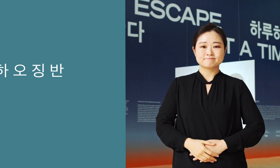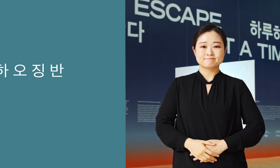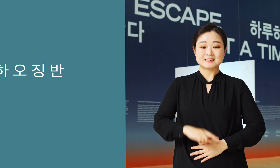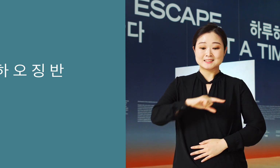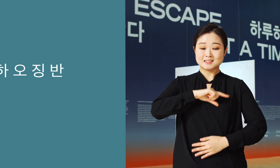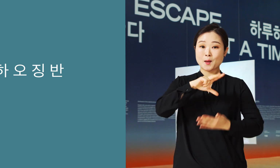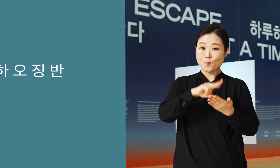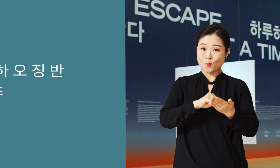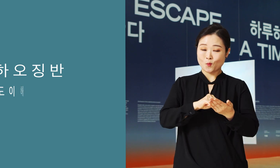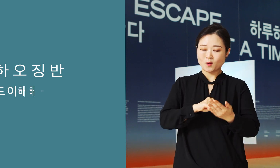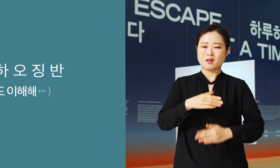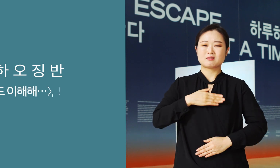나도 이해해.